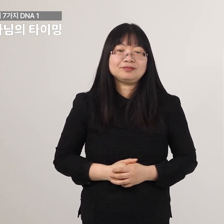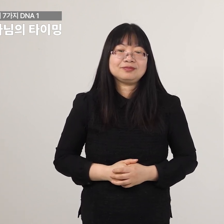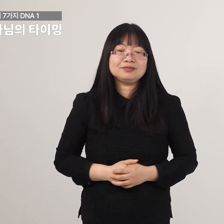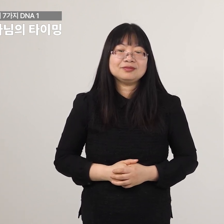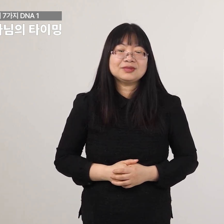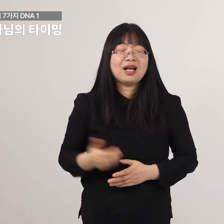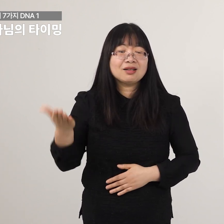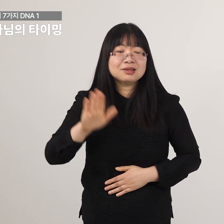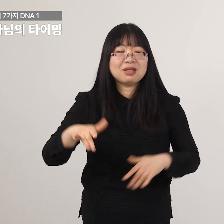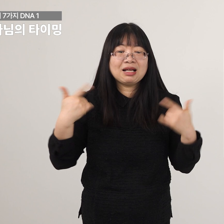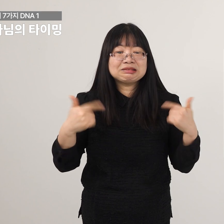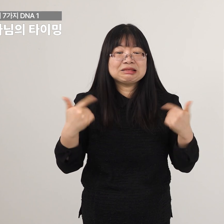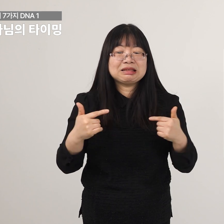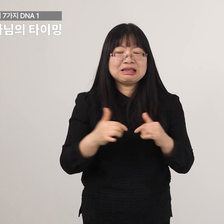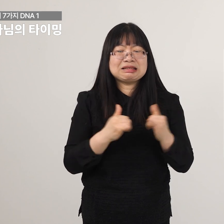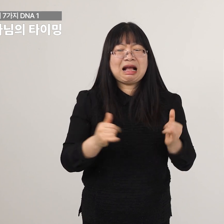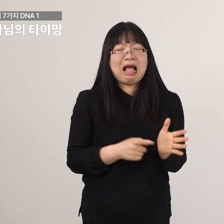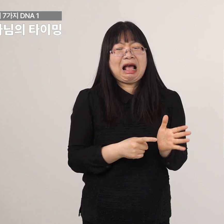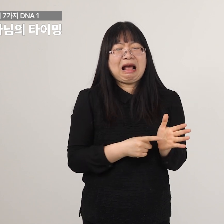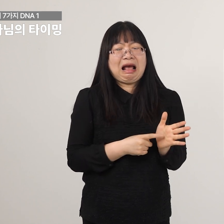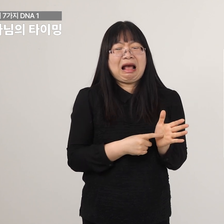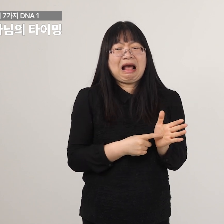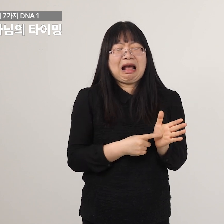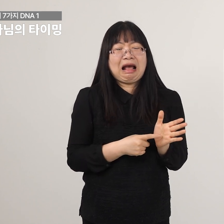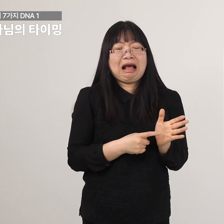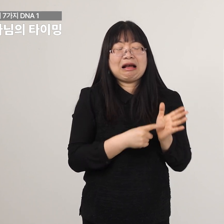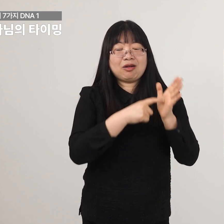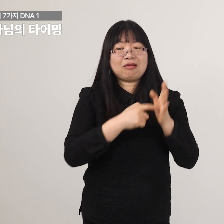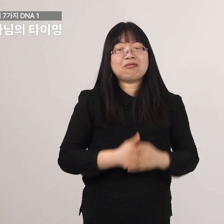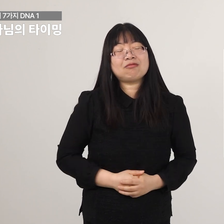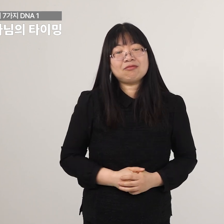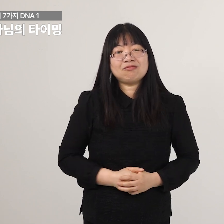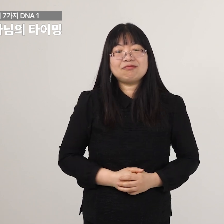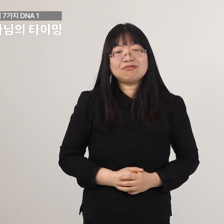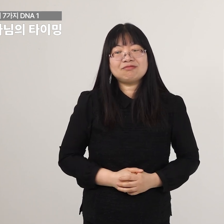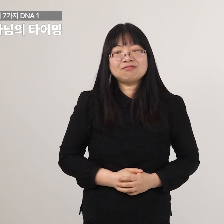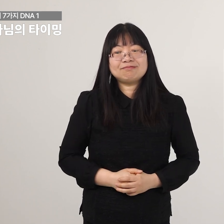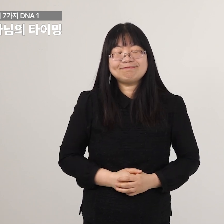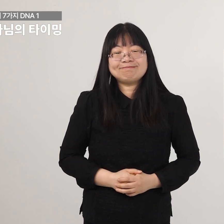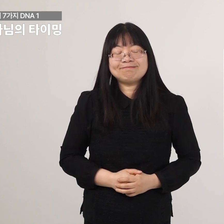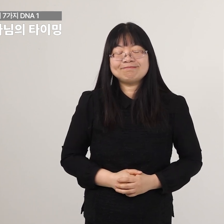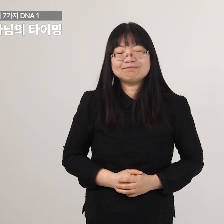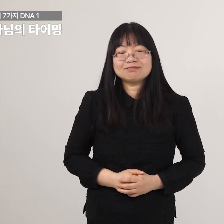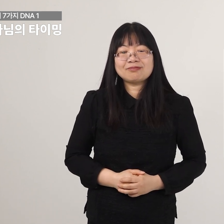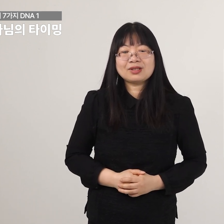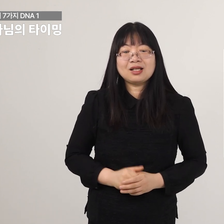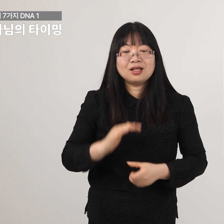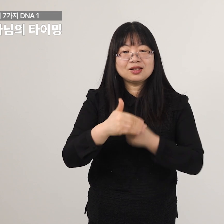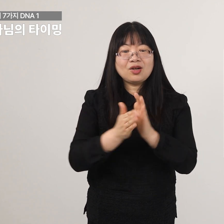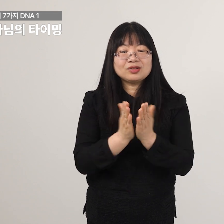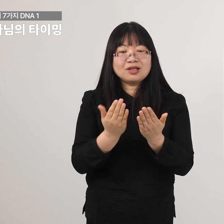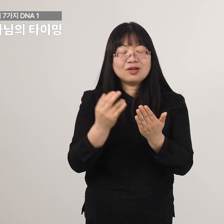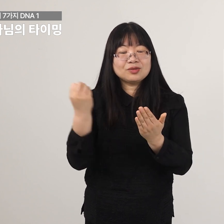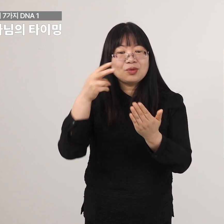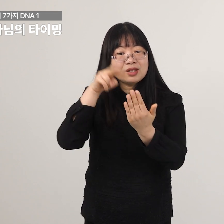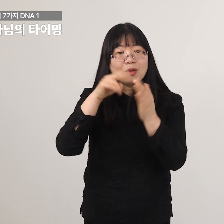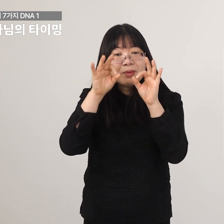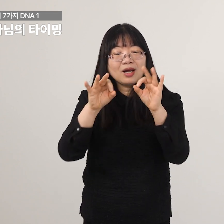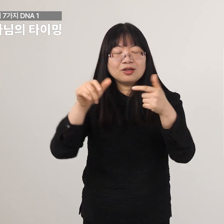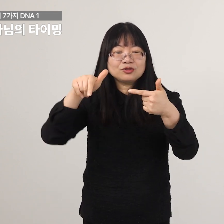근데 늘 인간이 급하죠. 자, 그 다음에 우리 성경을 좀 보십시다. 6절.